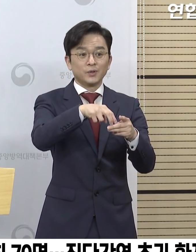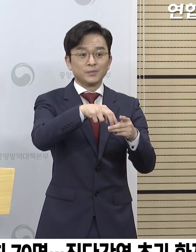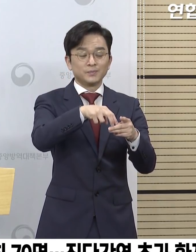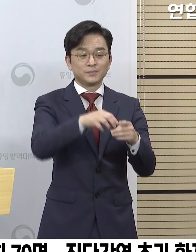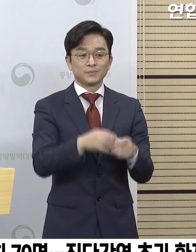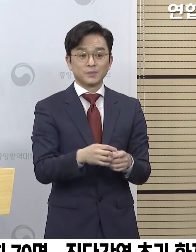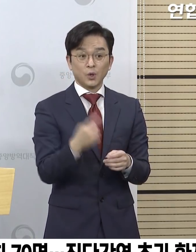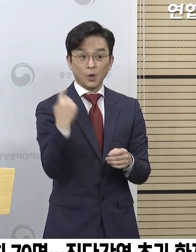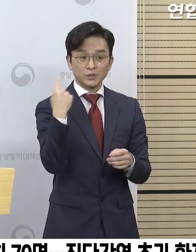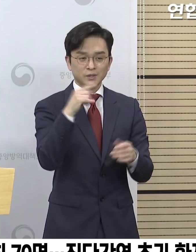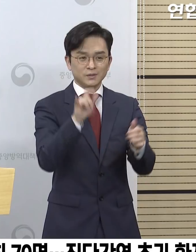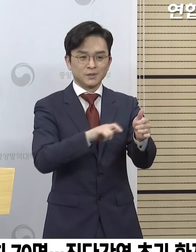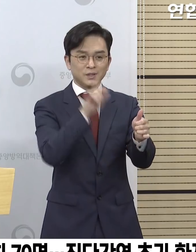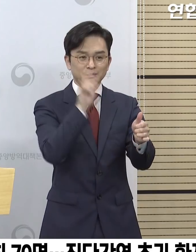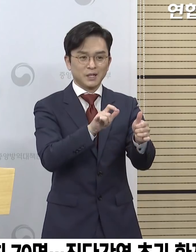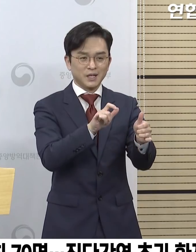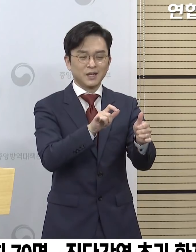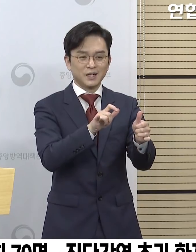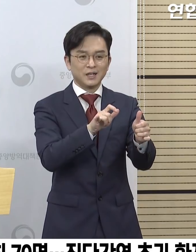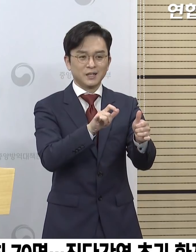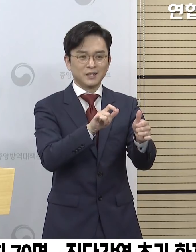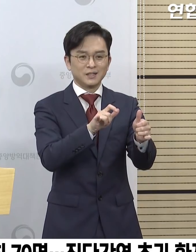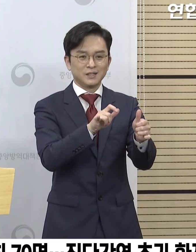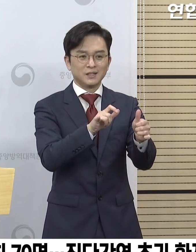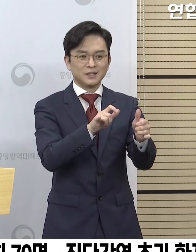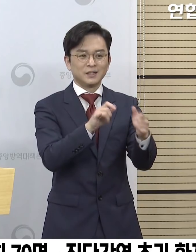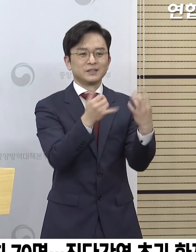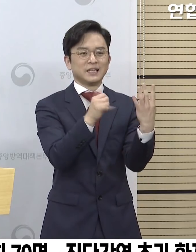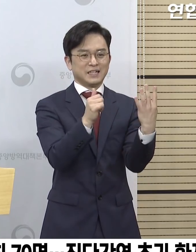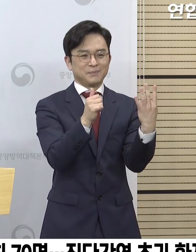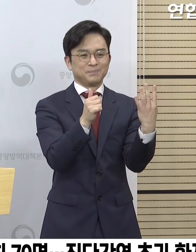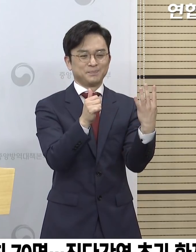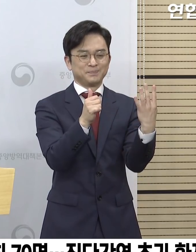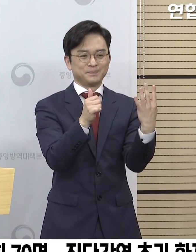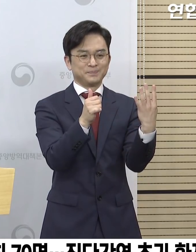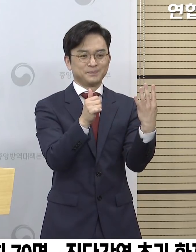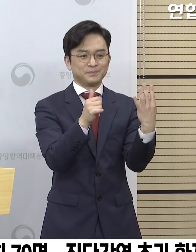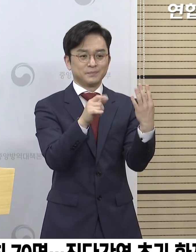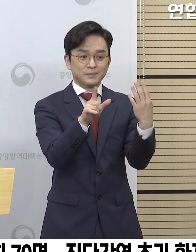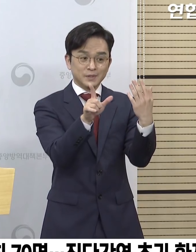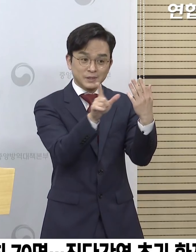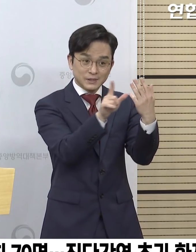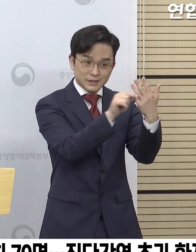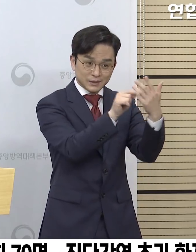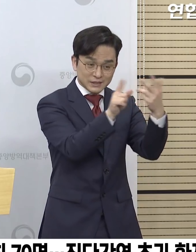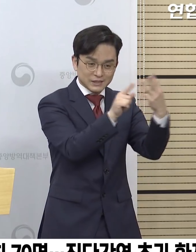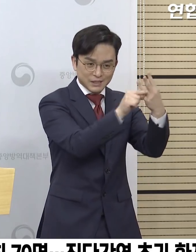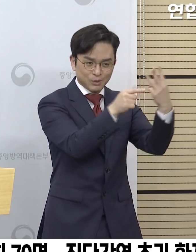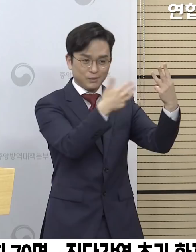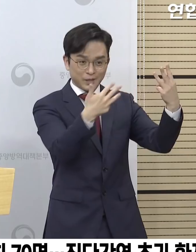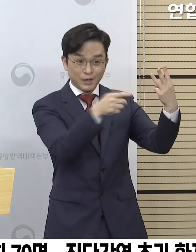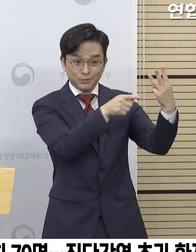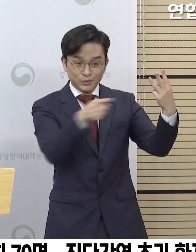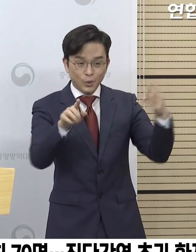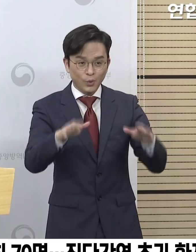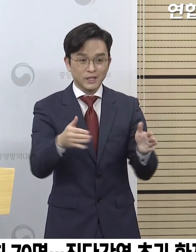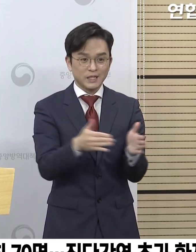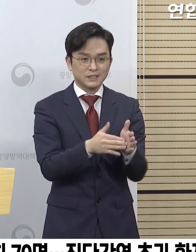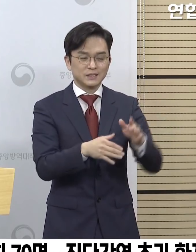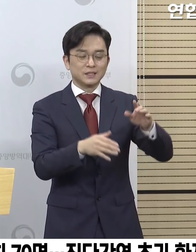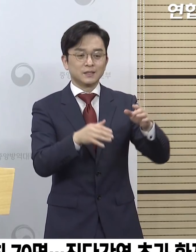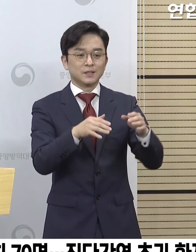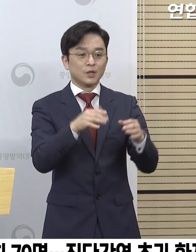대비 4명이 자가 격리 중에 추가로 확진되어서 3월 8일부터 현재까지 총